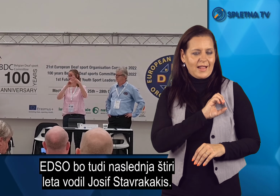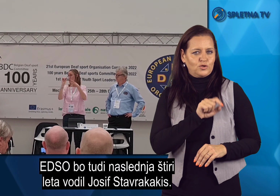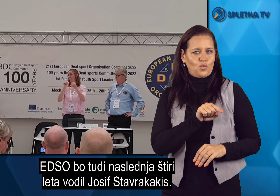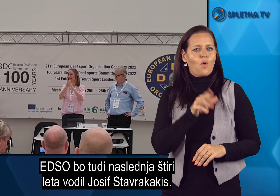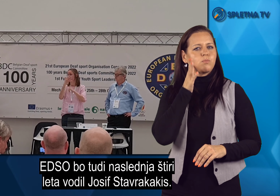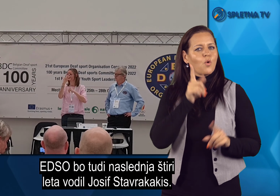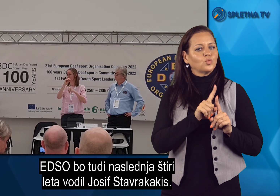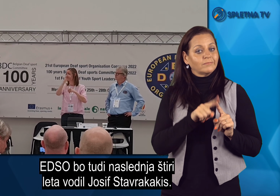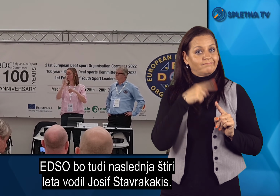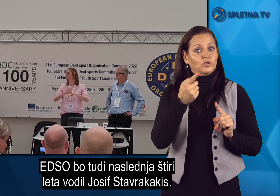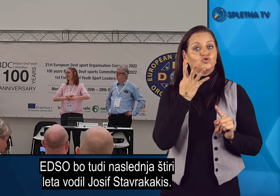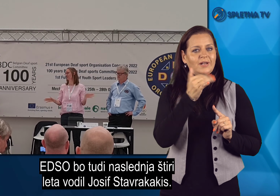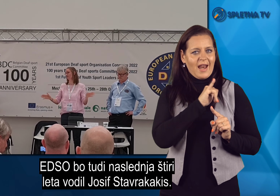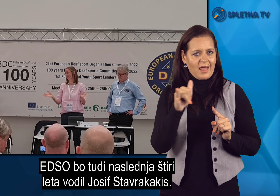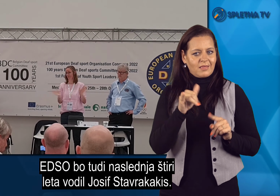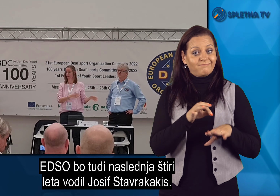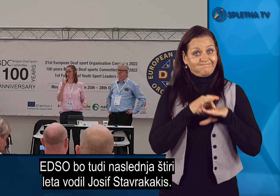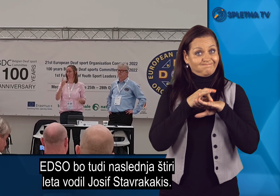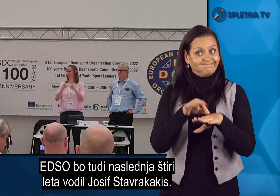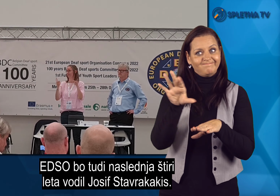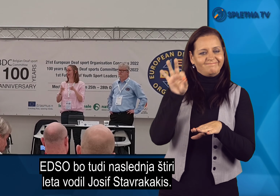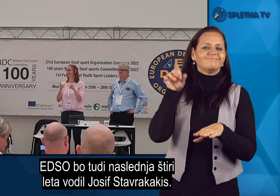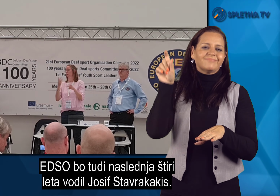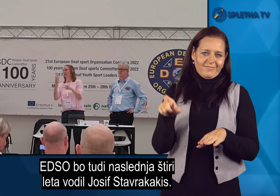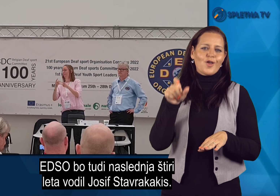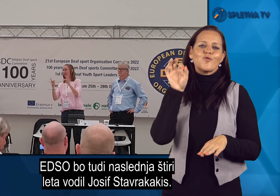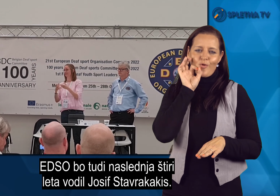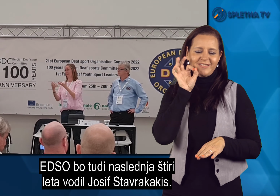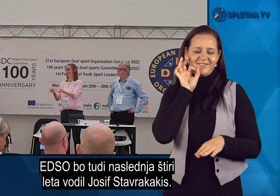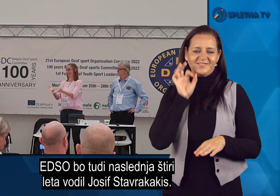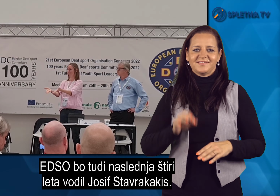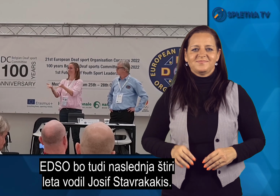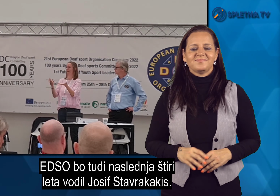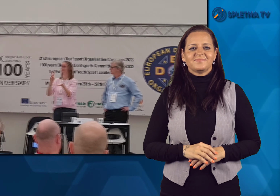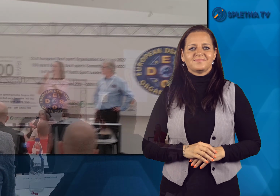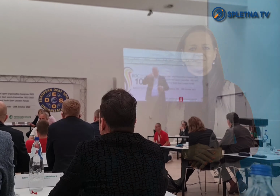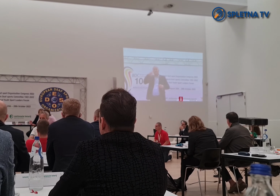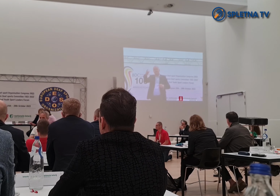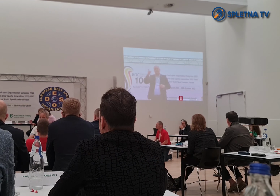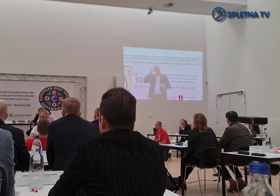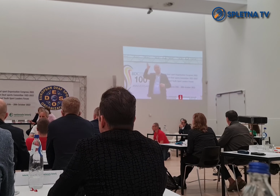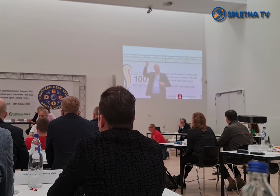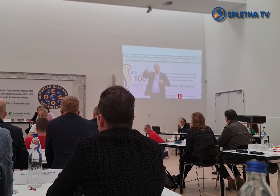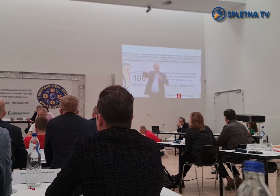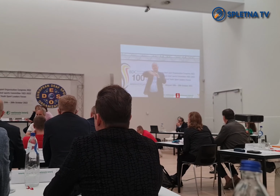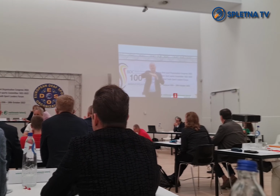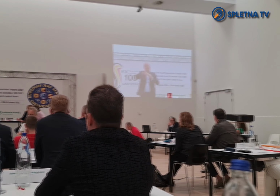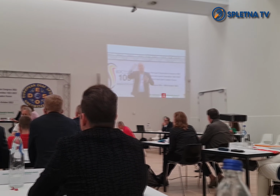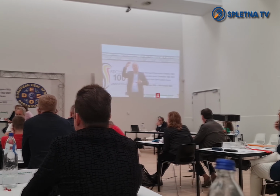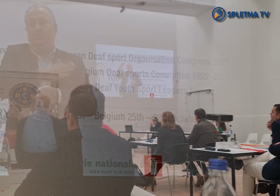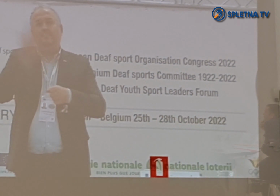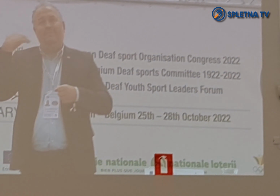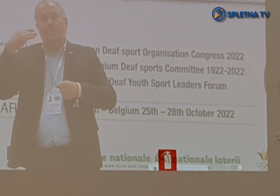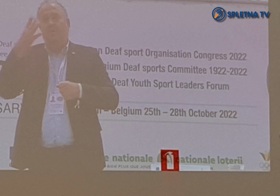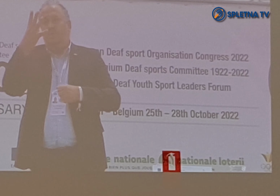EDSO bo tudi naslednja štiri leta vodil Josif Stavrakakis. Muzika